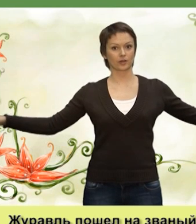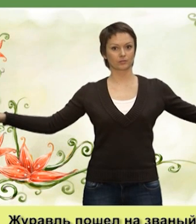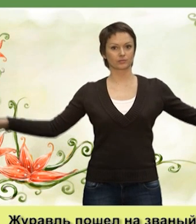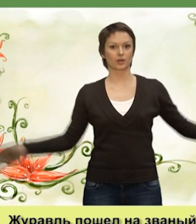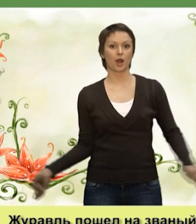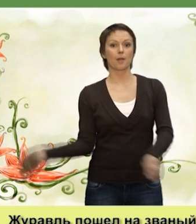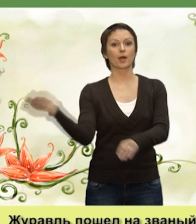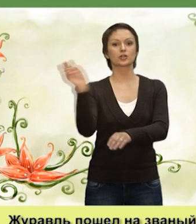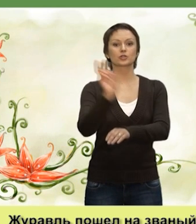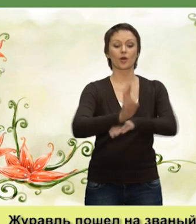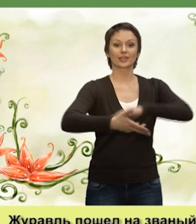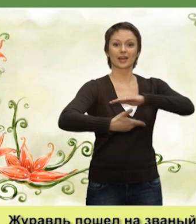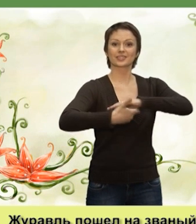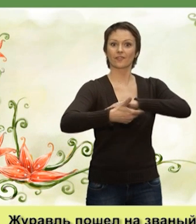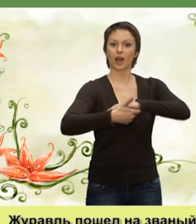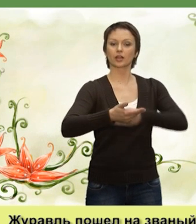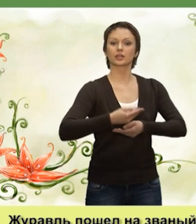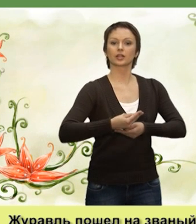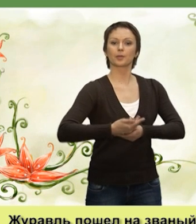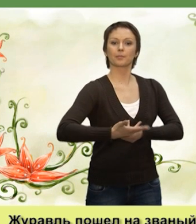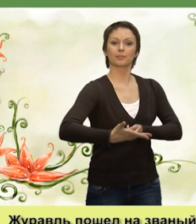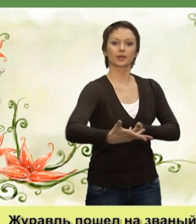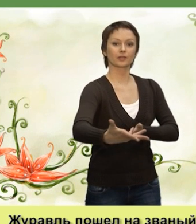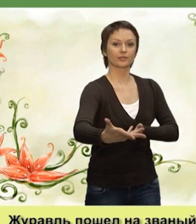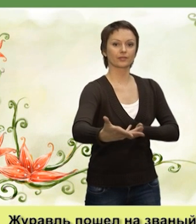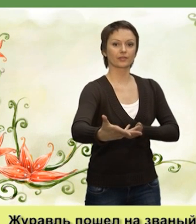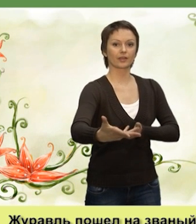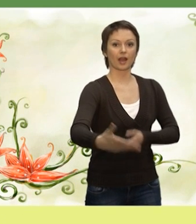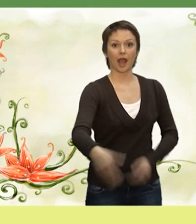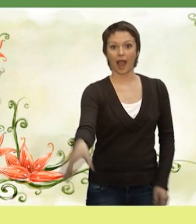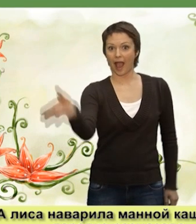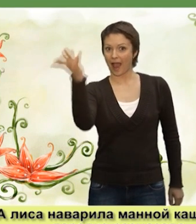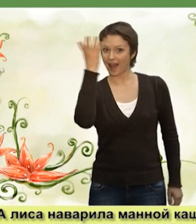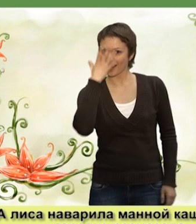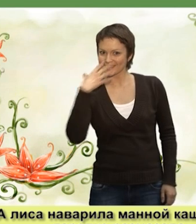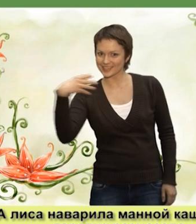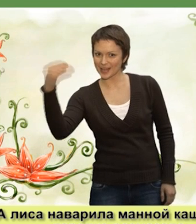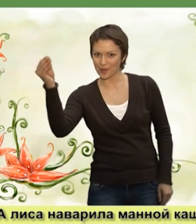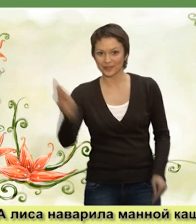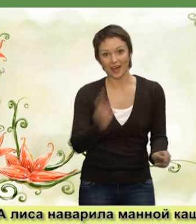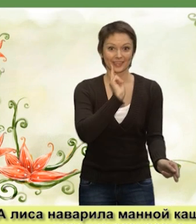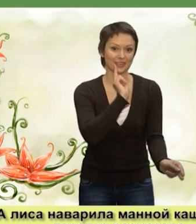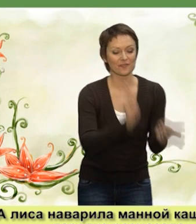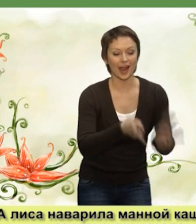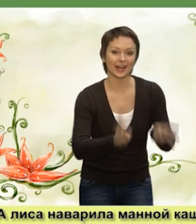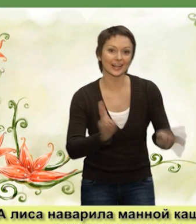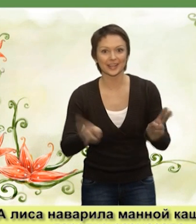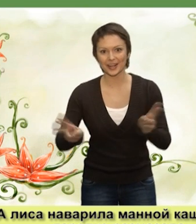Журавль пошел на званный пир. А лиса наварила